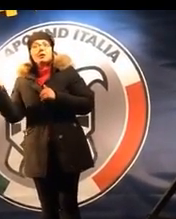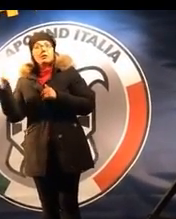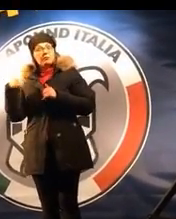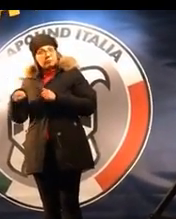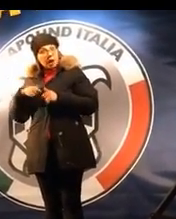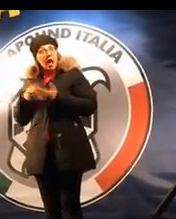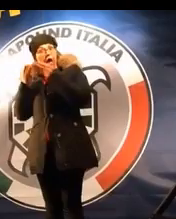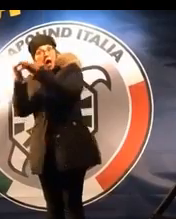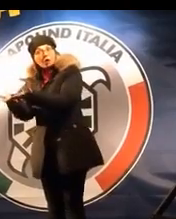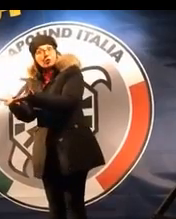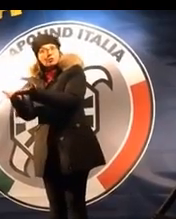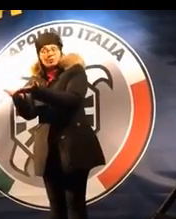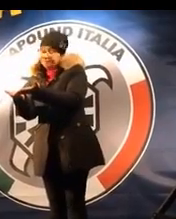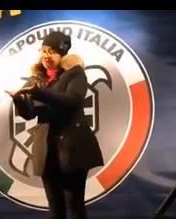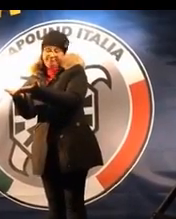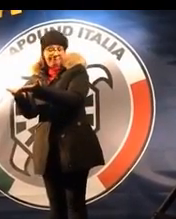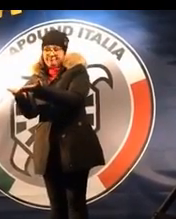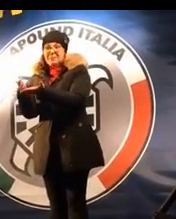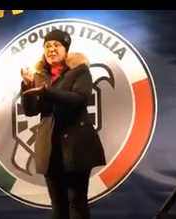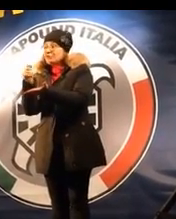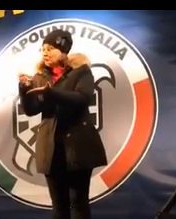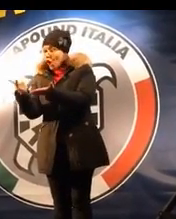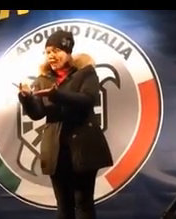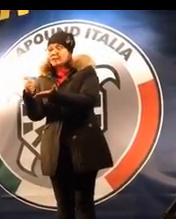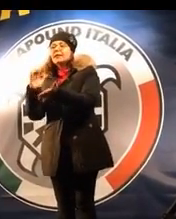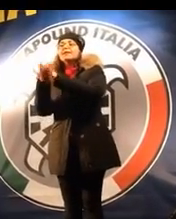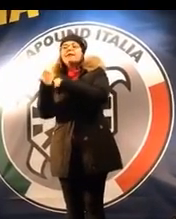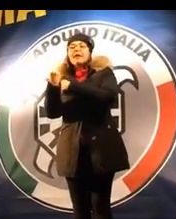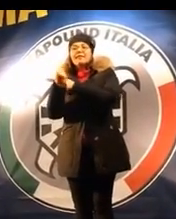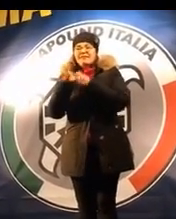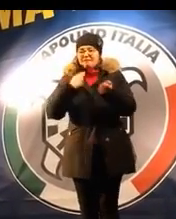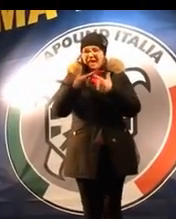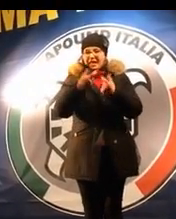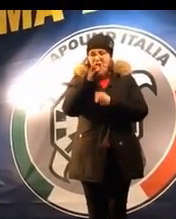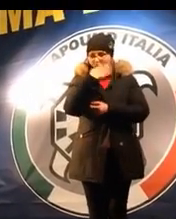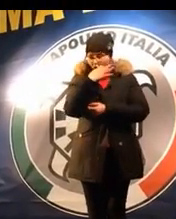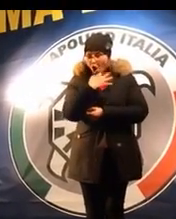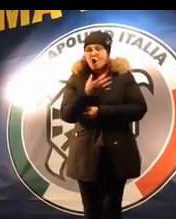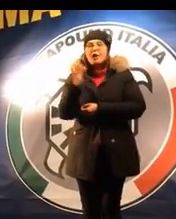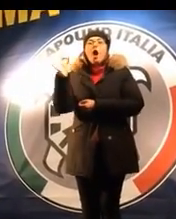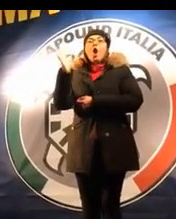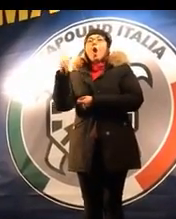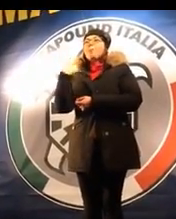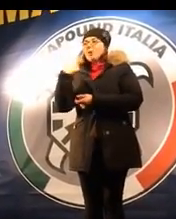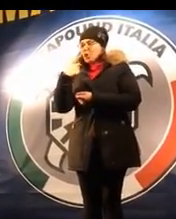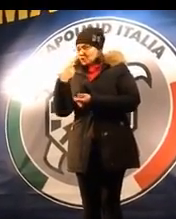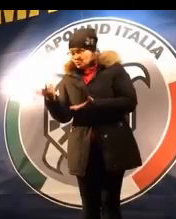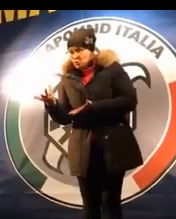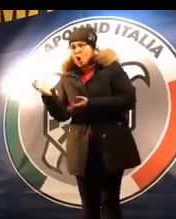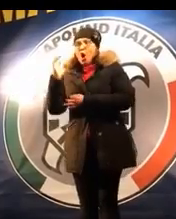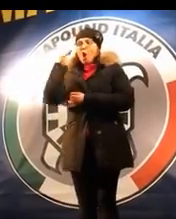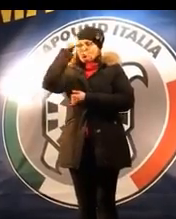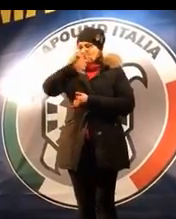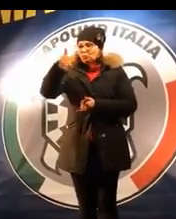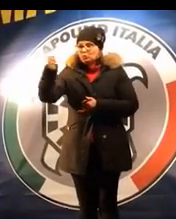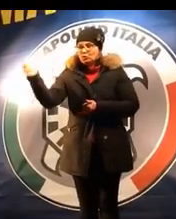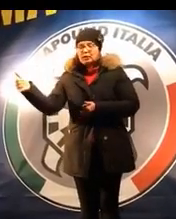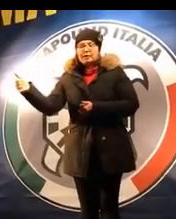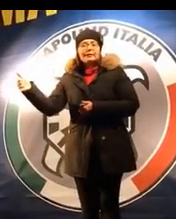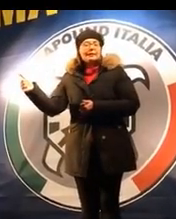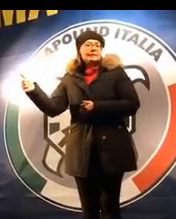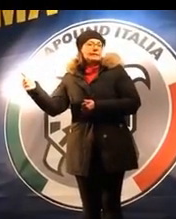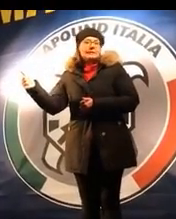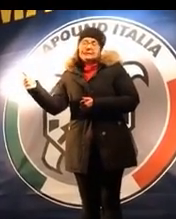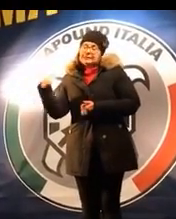va male poi finiscono per spacciare, finiscono nella prostituzione, si mettono nella criminalità, uccidono. E noi non possiamo più permetterci